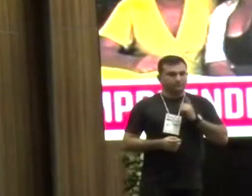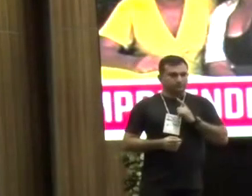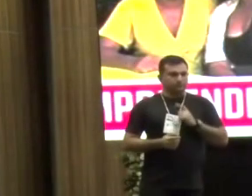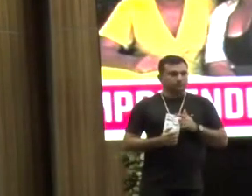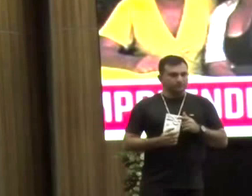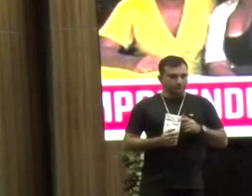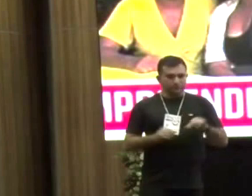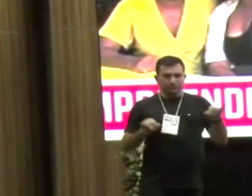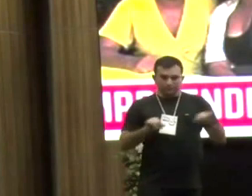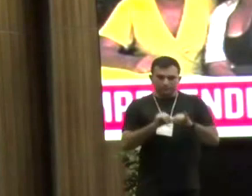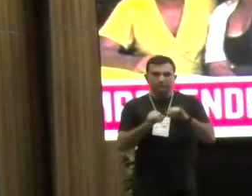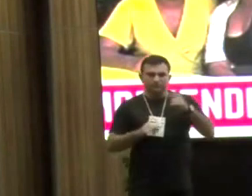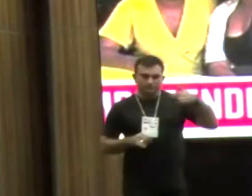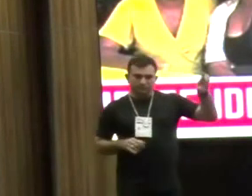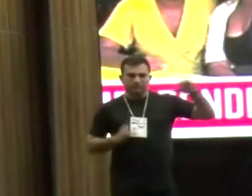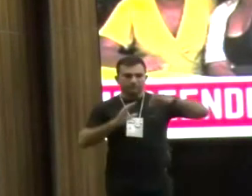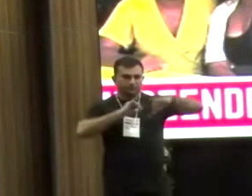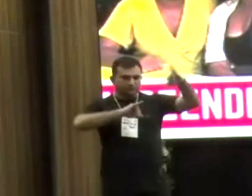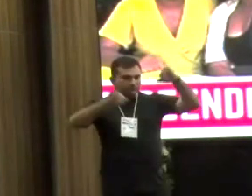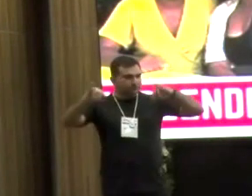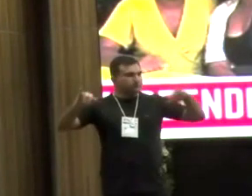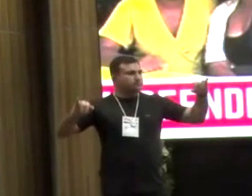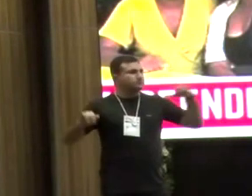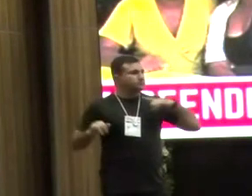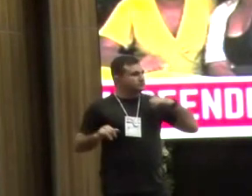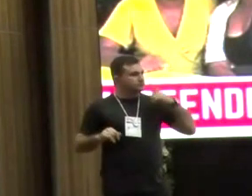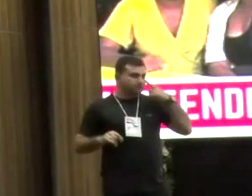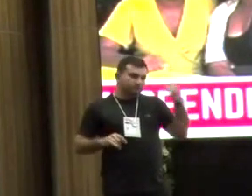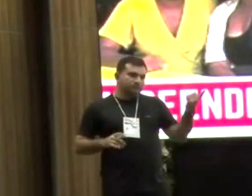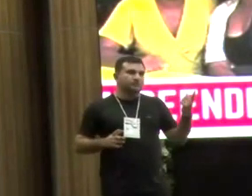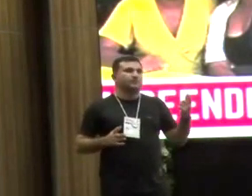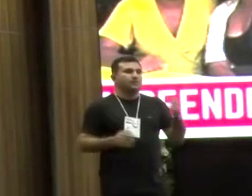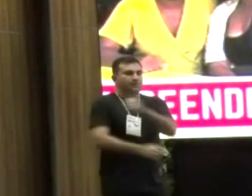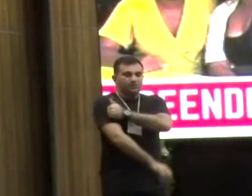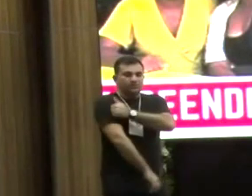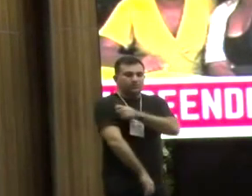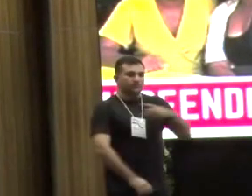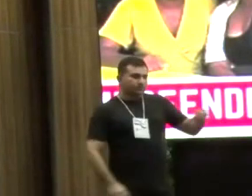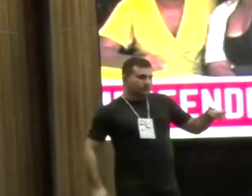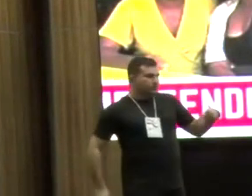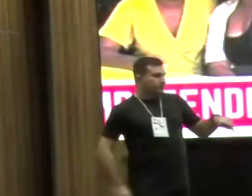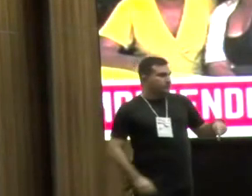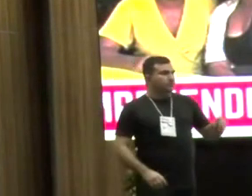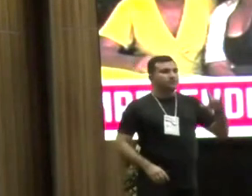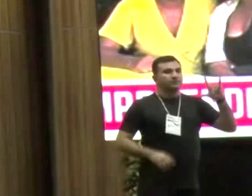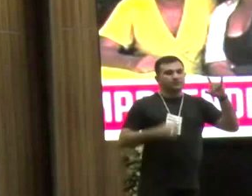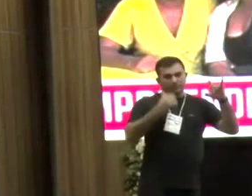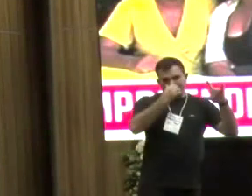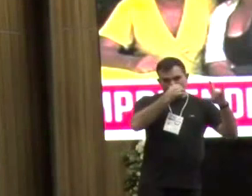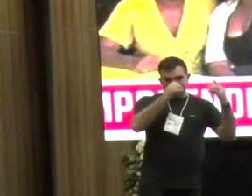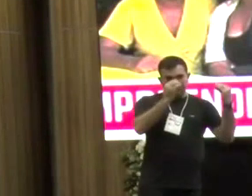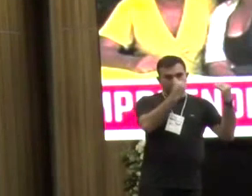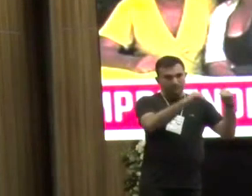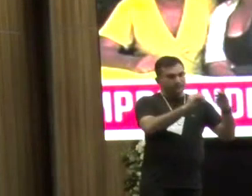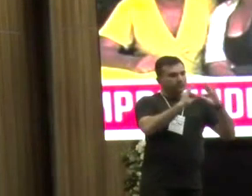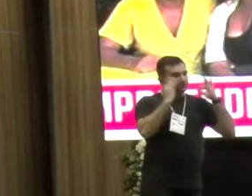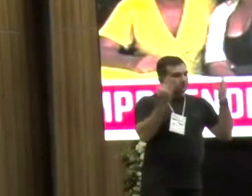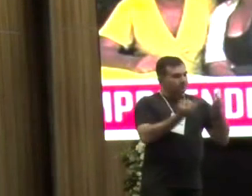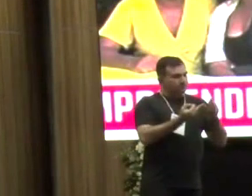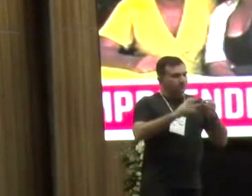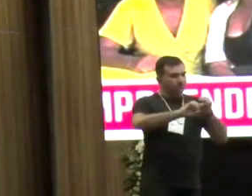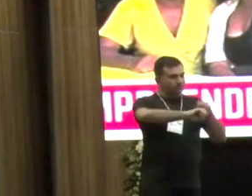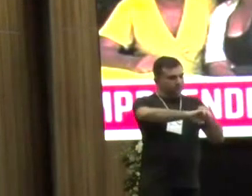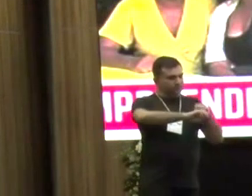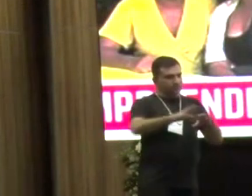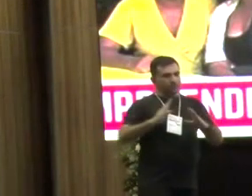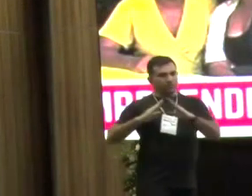que estão dizendo. Quando eu vejo um aluno, professor, colocar no Instagram dele, a família educa